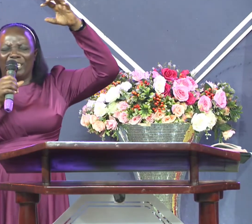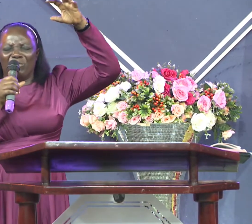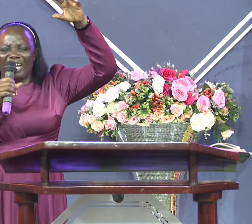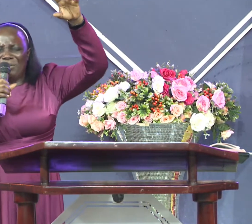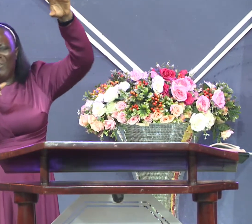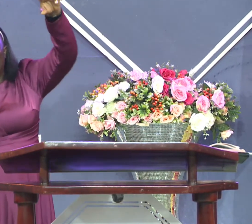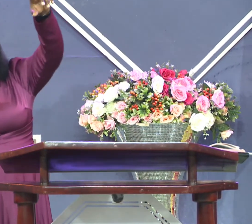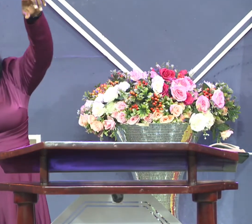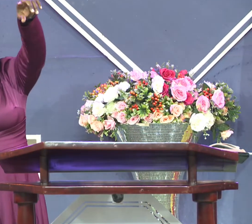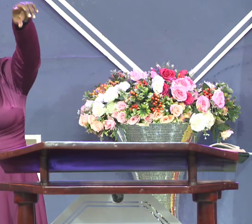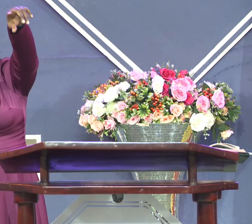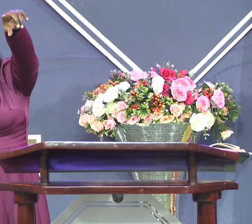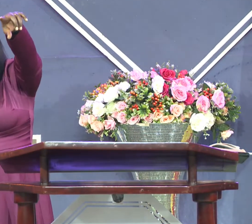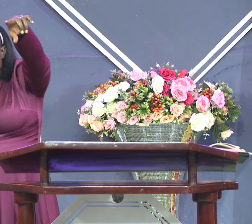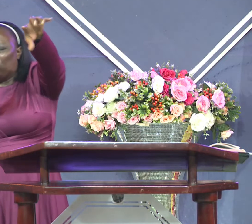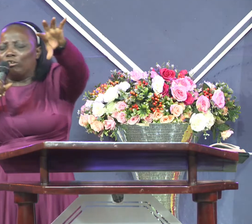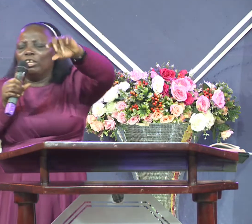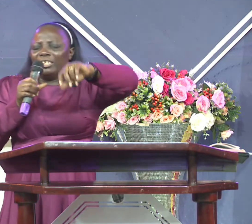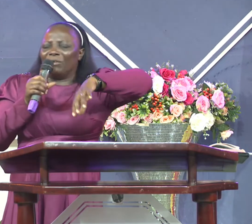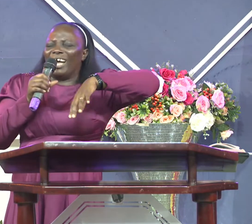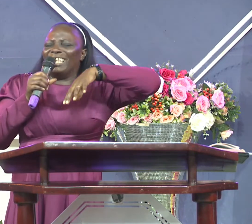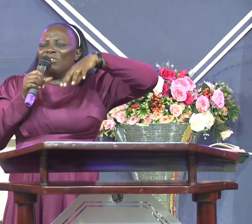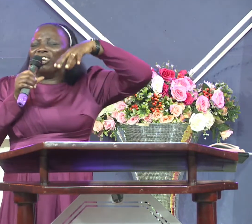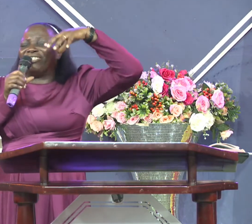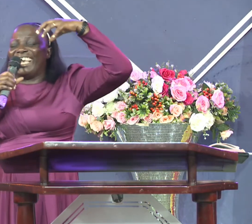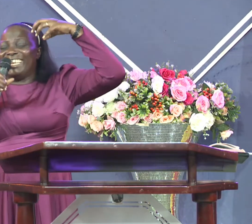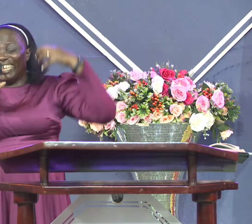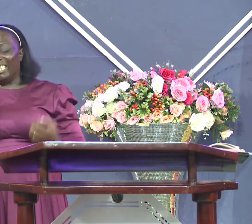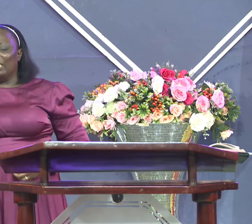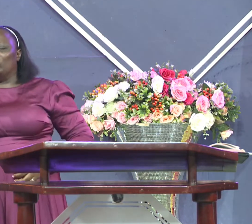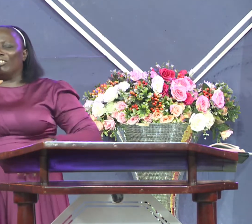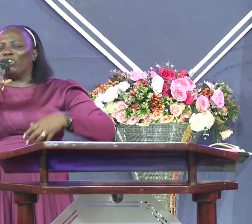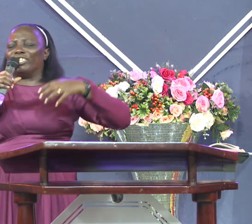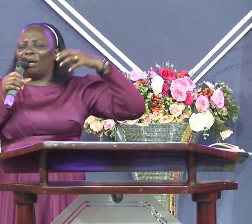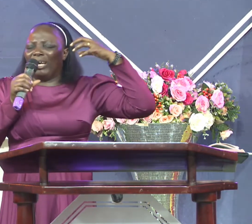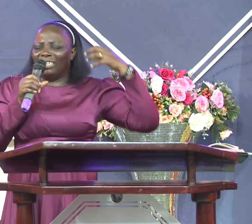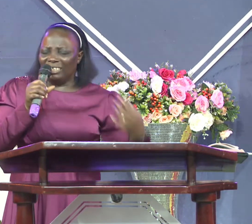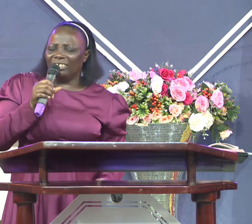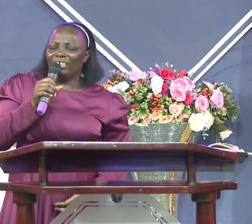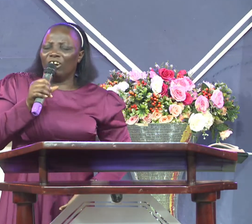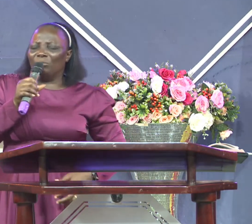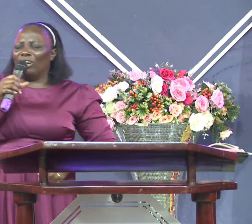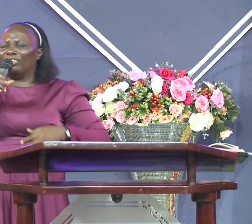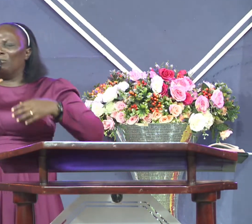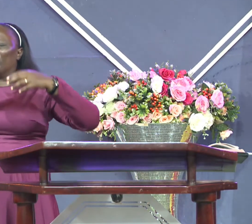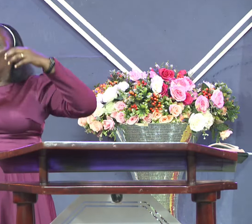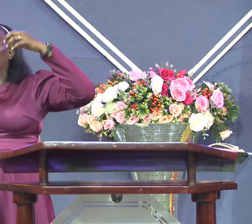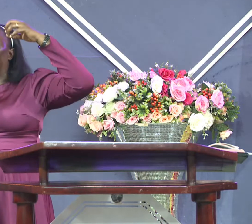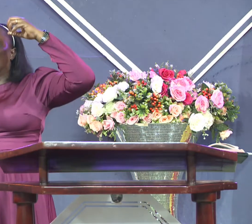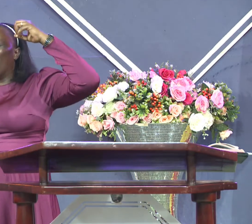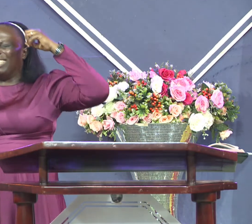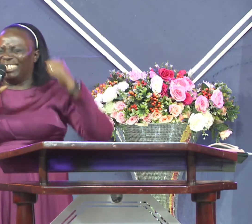vyo mubiri kwanga viwandiki tuwa muchitavocho, tewali wachendi, gwe chota mani, omoyo